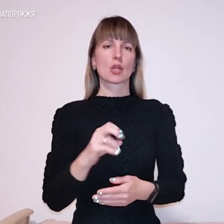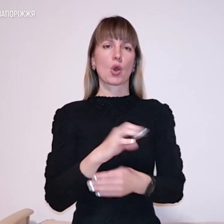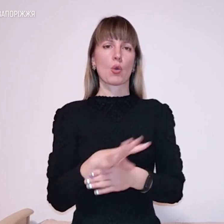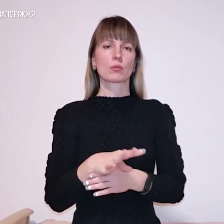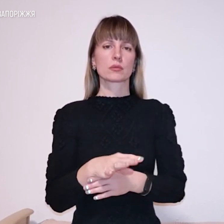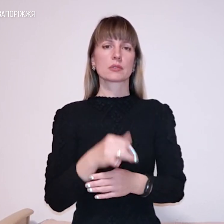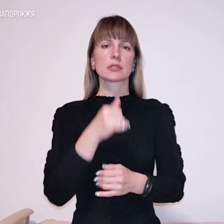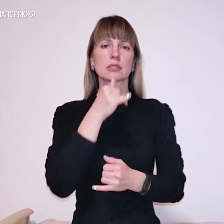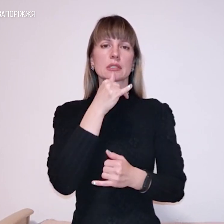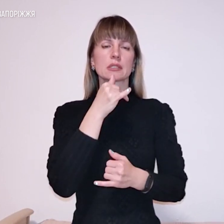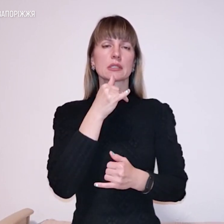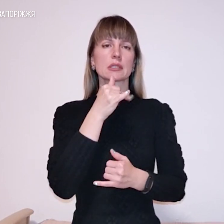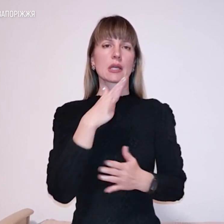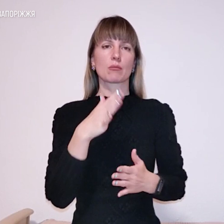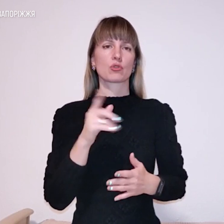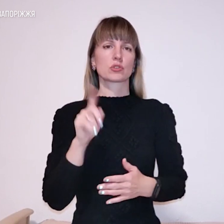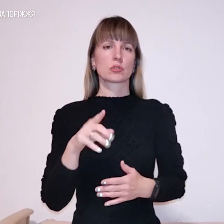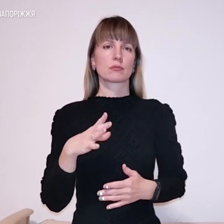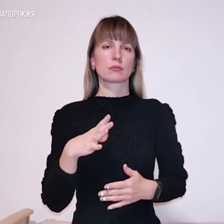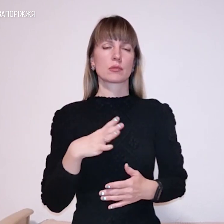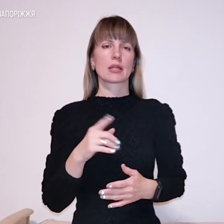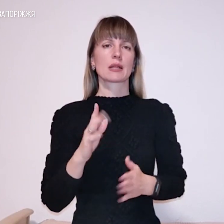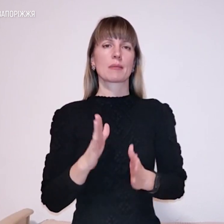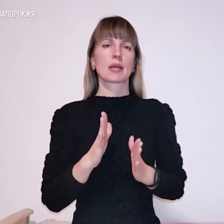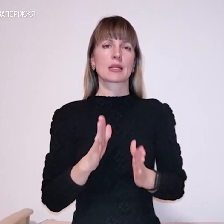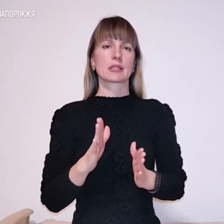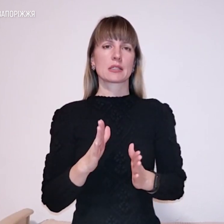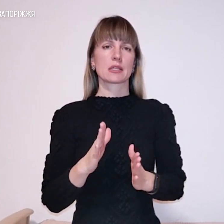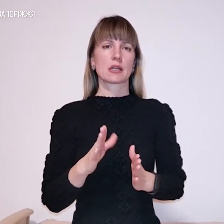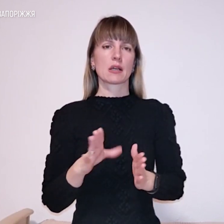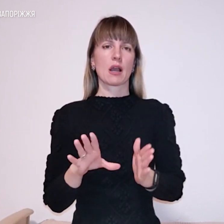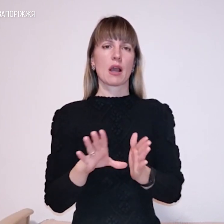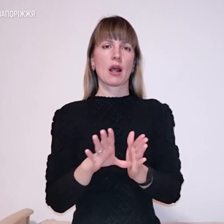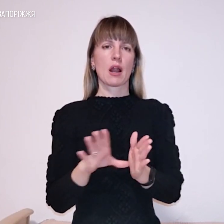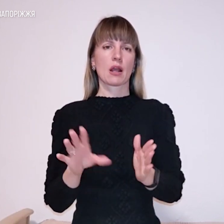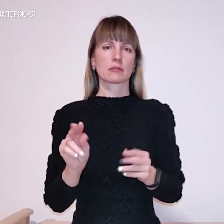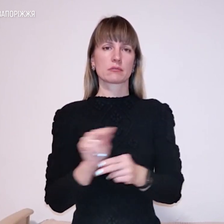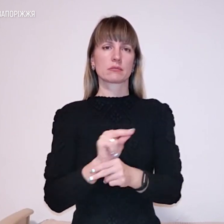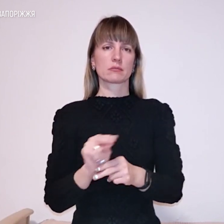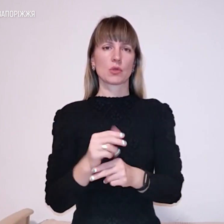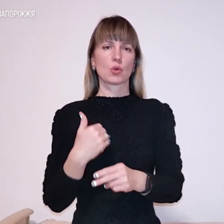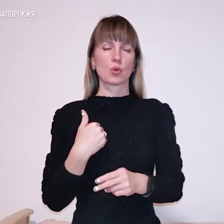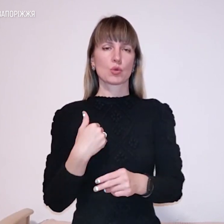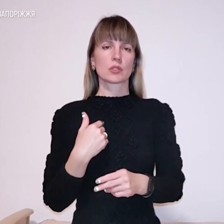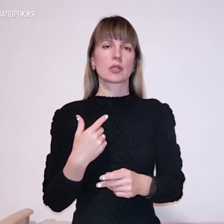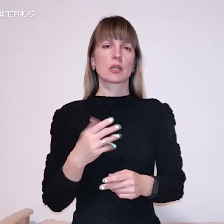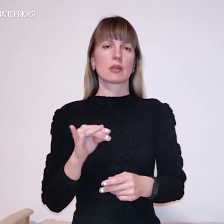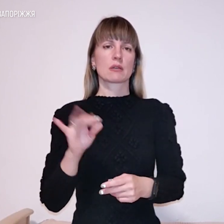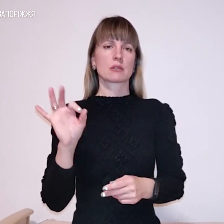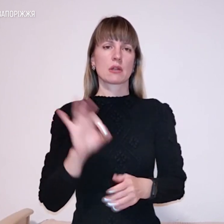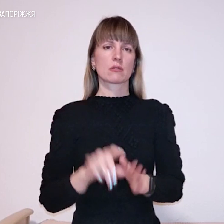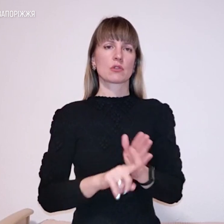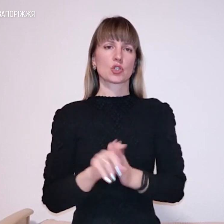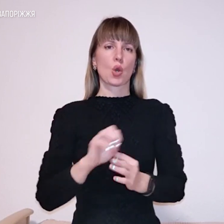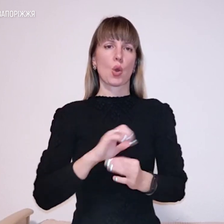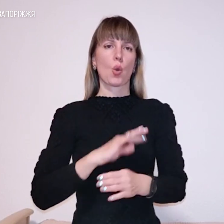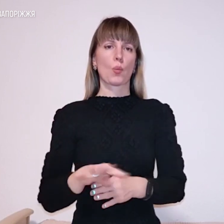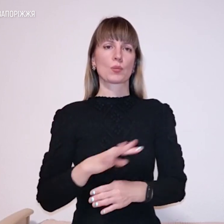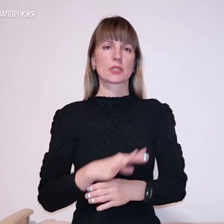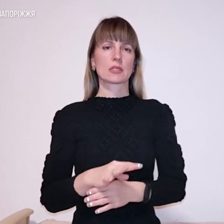можуть нас справитися, тому що там тільки електрики під'їжджають туди. До села, там, де це перебито, і зразу починається обстріл. Не очікували,